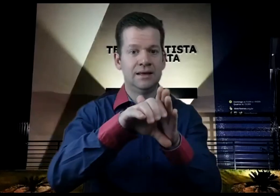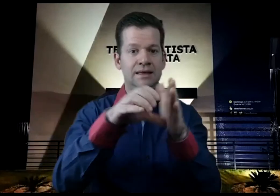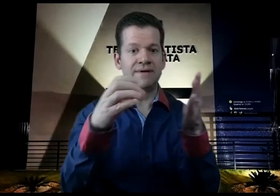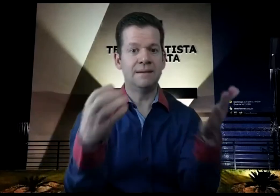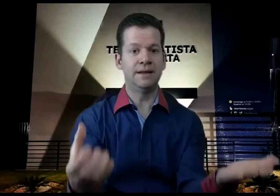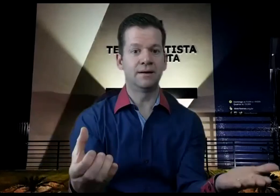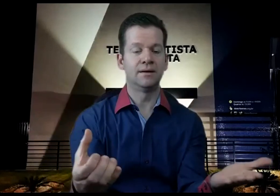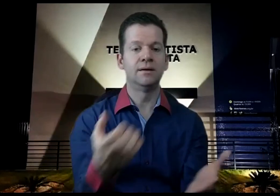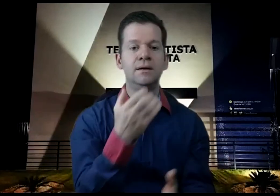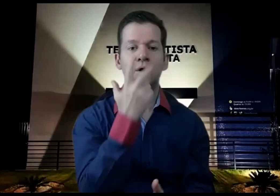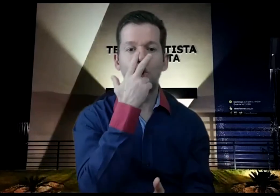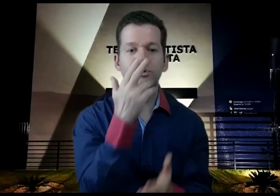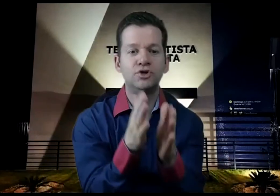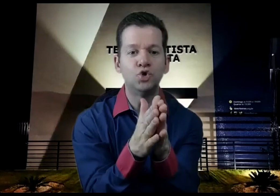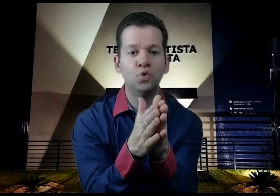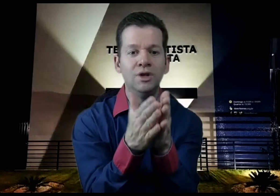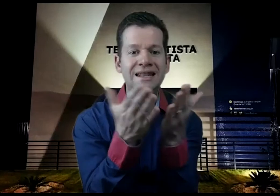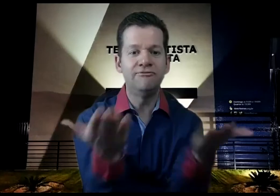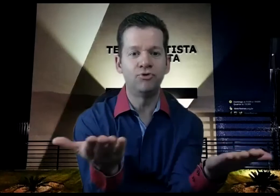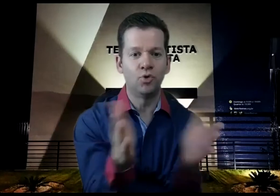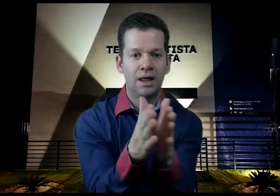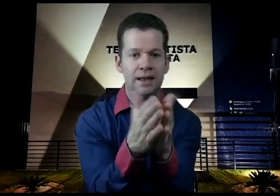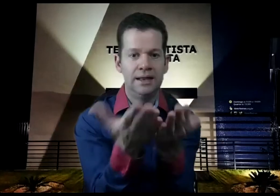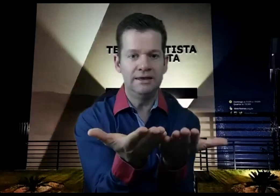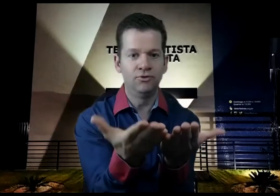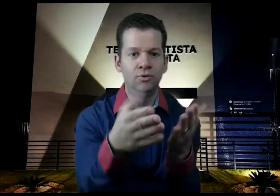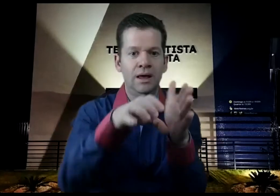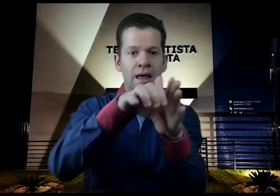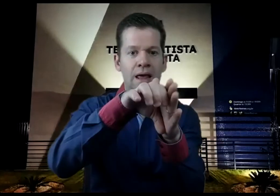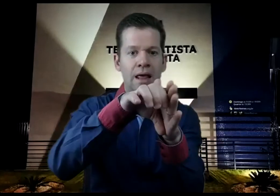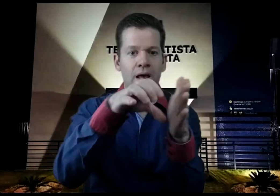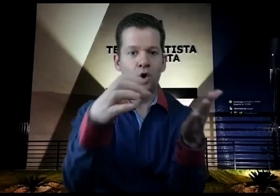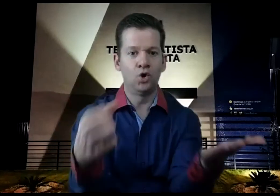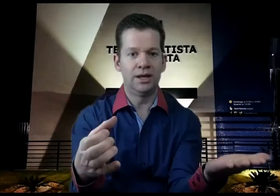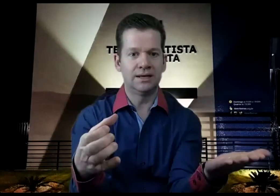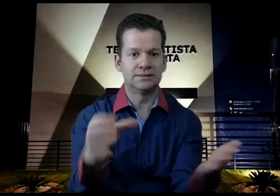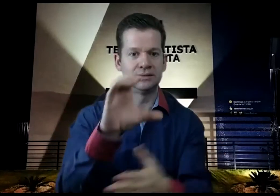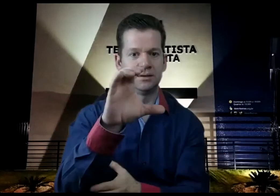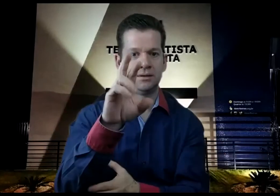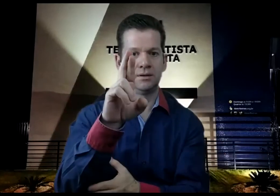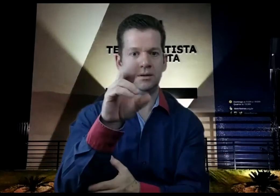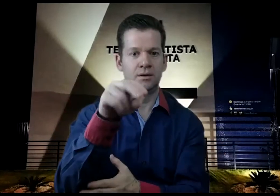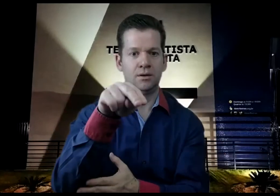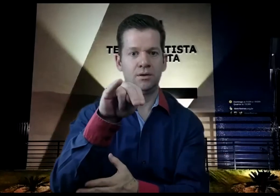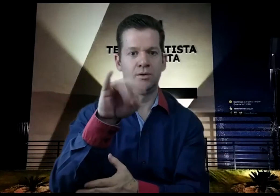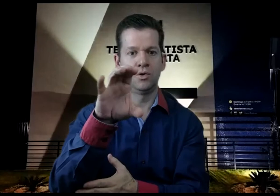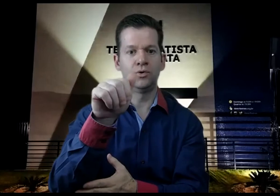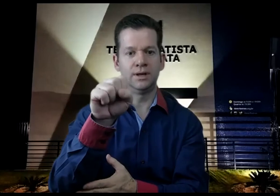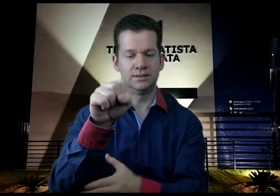e vai abrir. Como se fosse um livro. Livro, Crônicas. Crônicas,